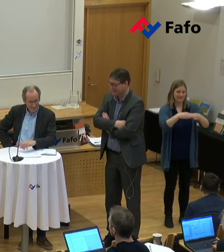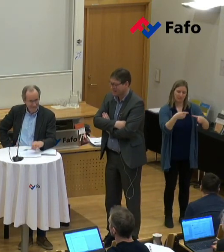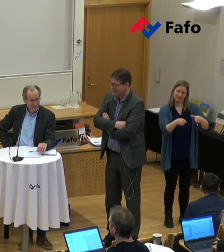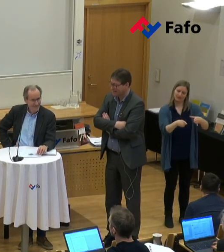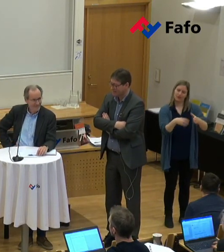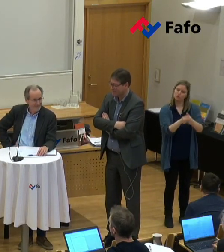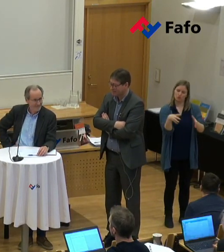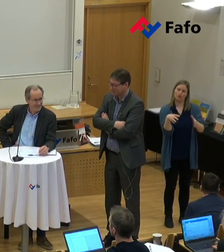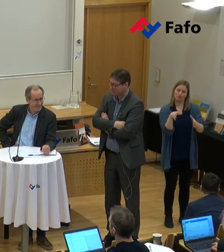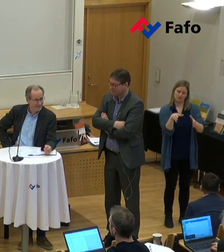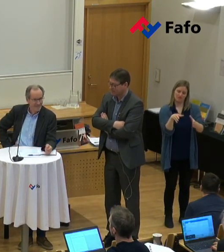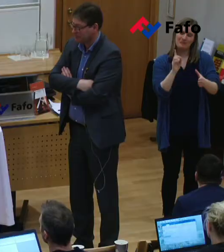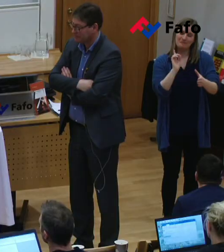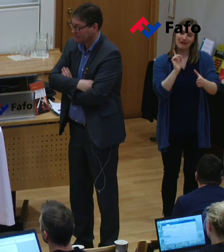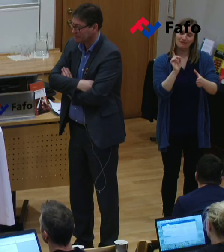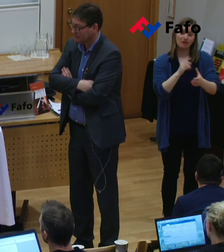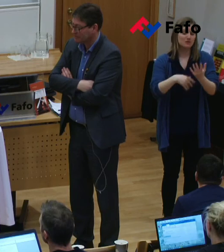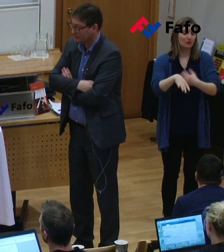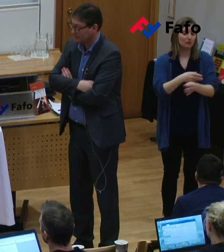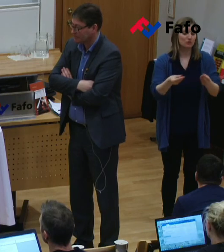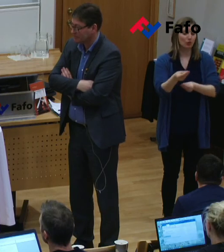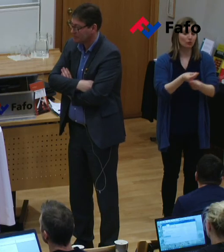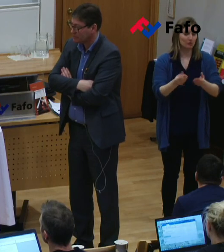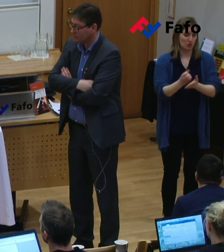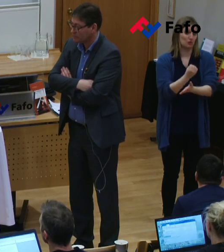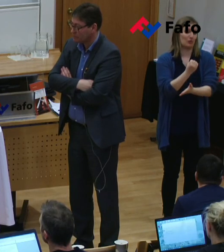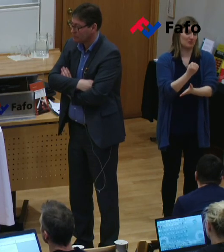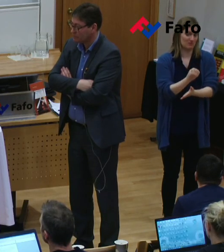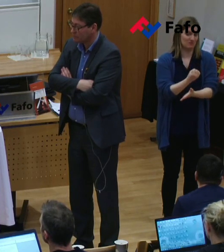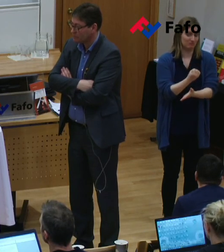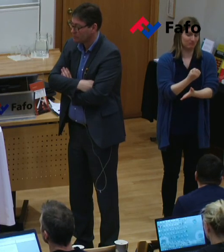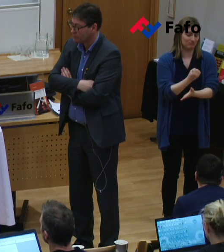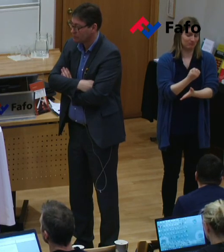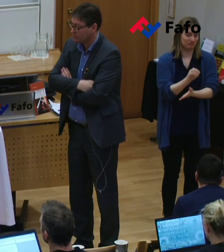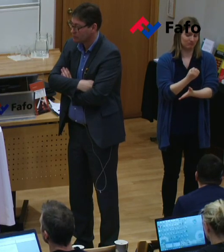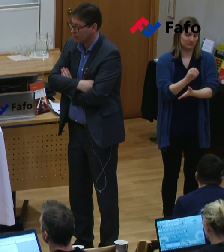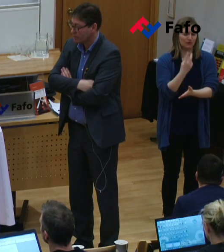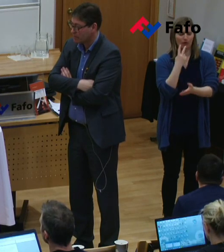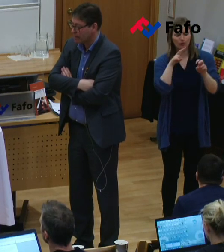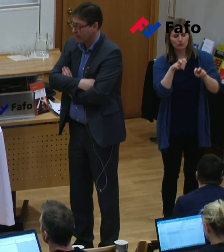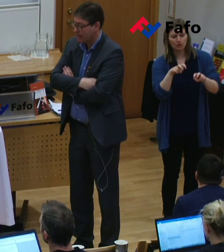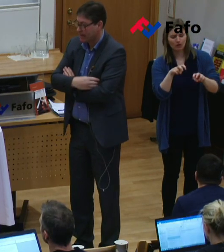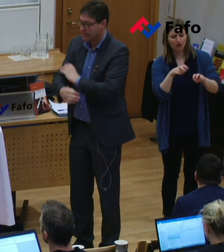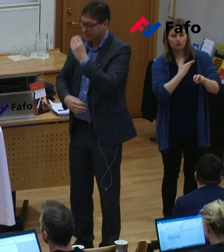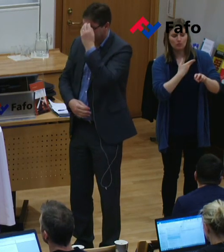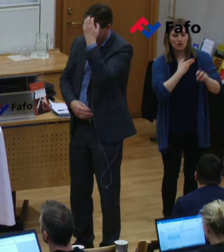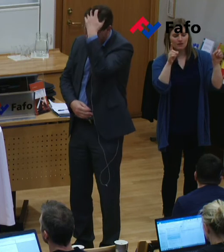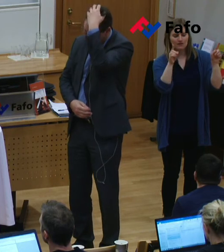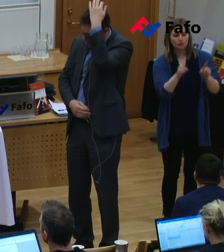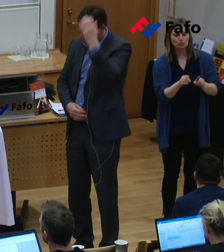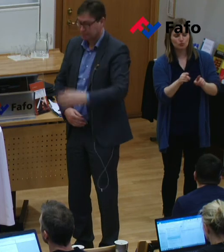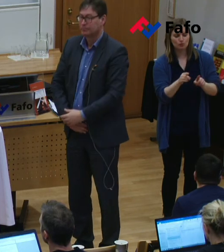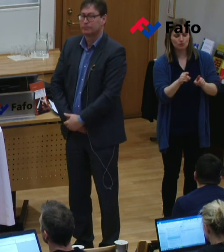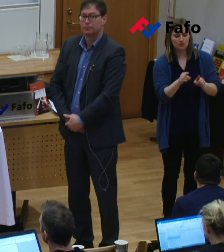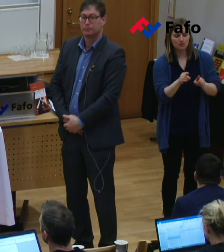Men det nemlig samfunnsøkonomisk veldig lønnsomt. Når du så på hvor mye reduksjon det var